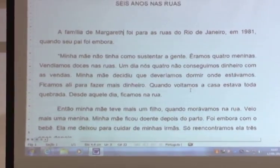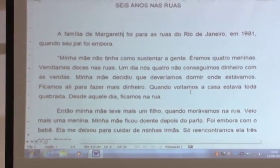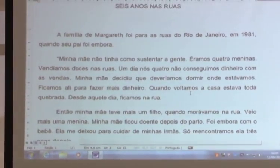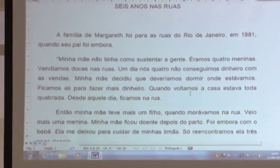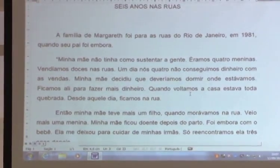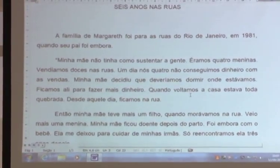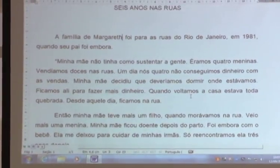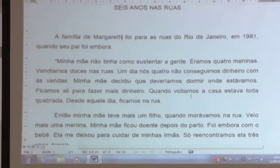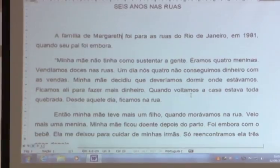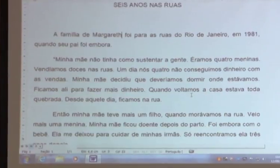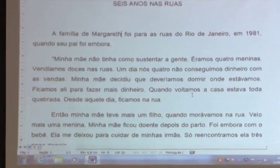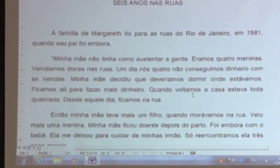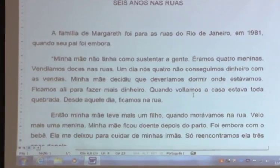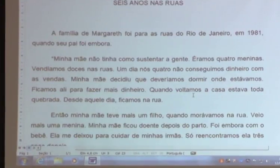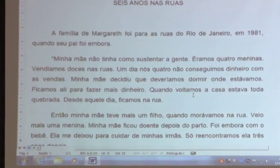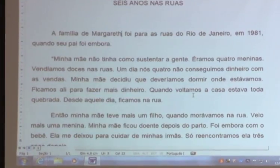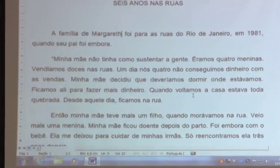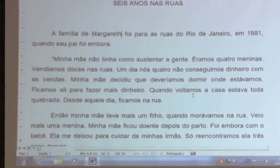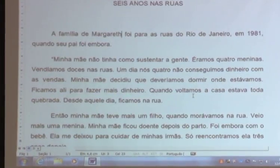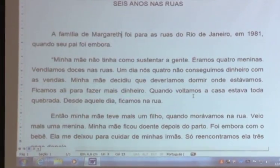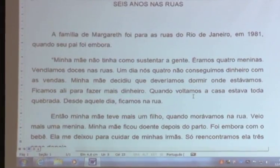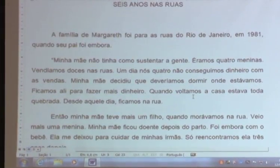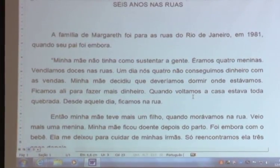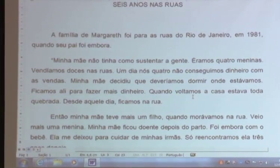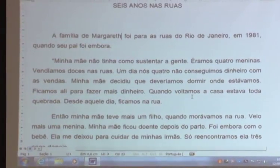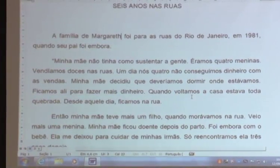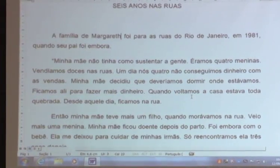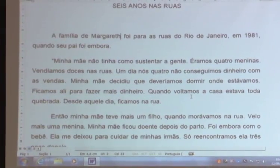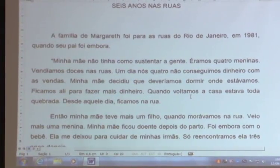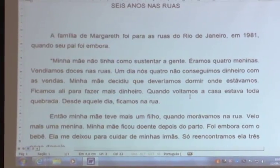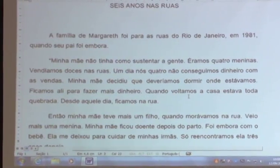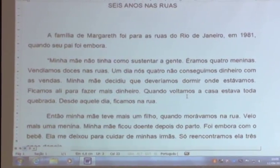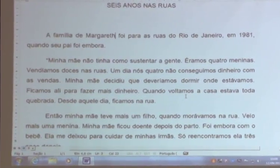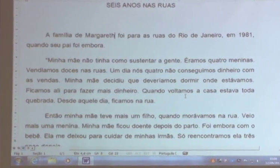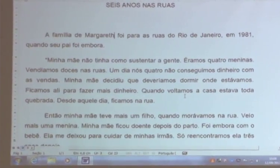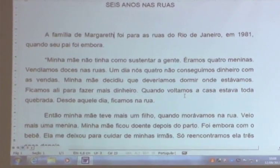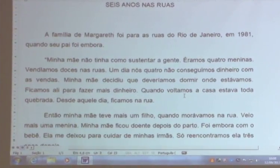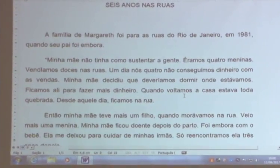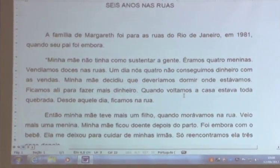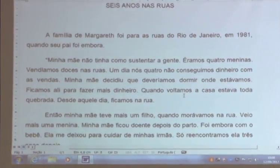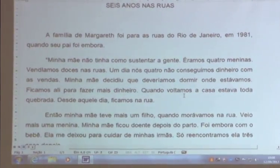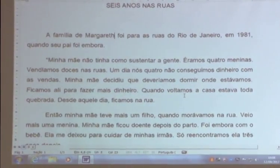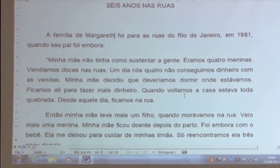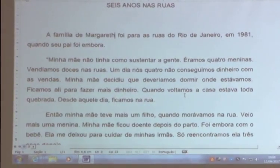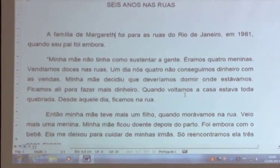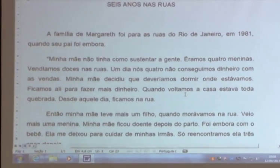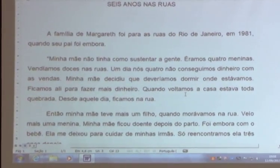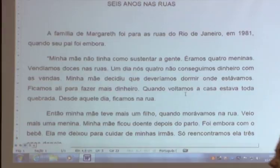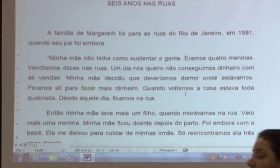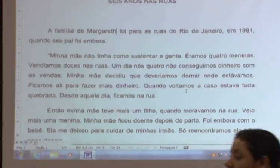decidiu que deveríamos dormir onde estávamos. Ficamos ali. Prestem atenção no ficamos ali. Onde é o